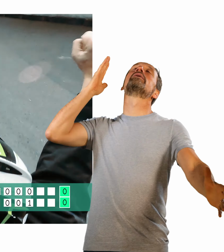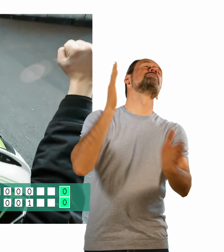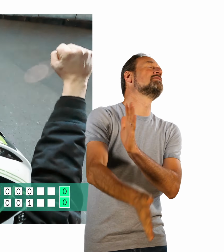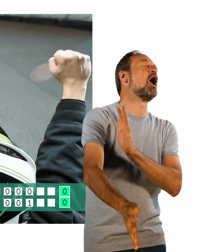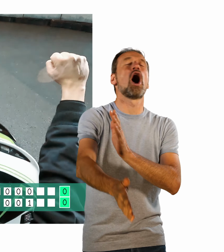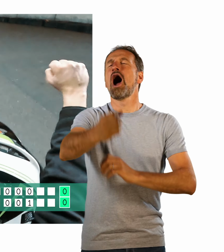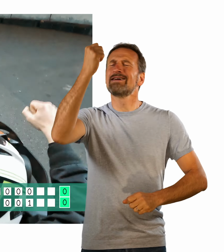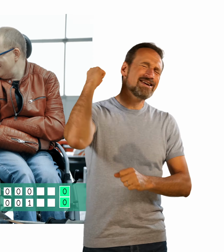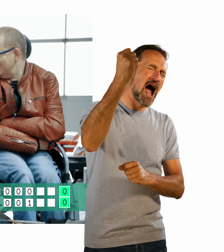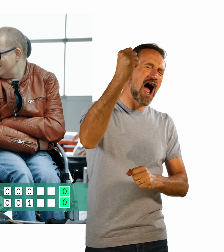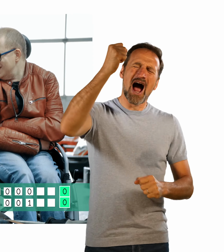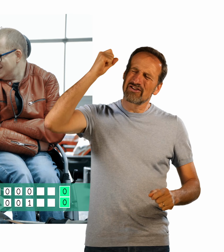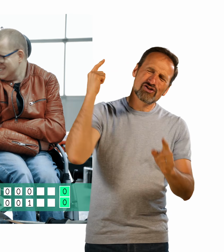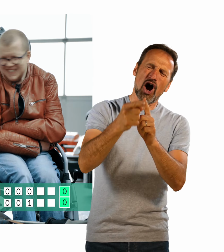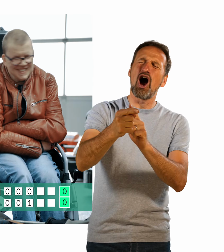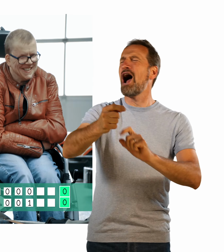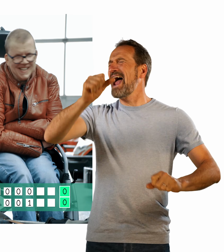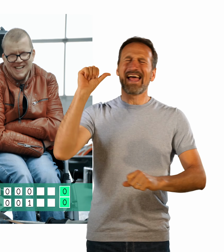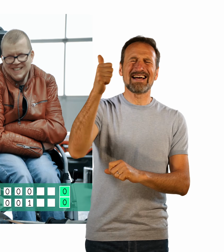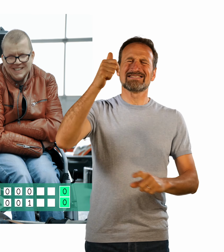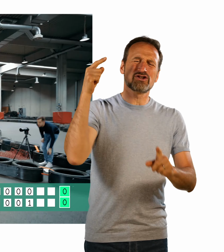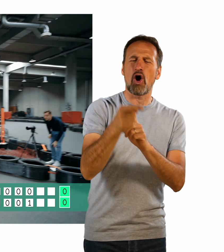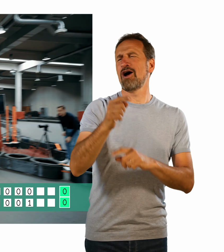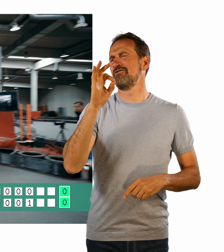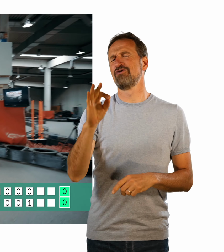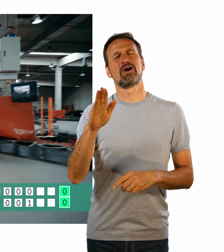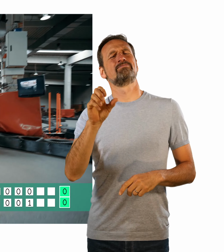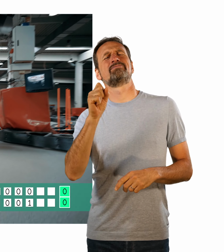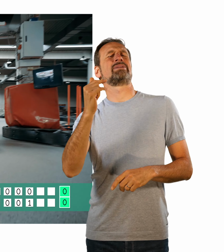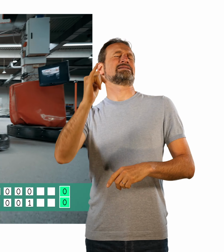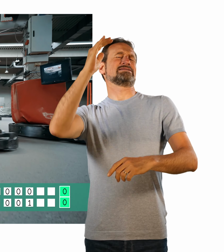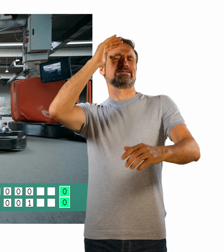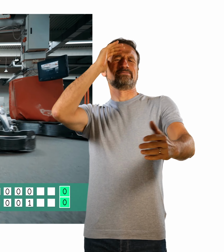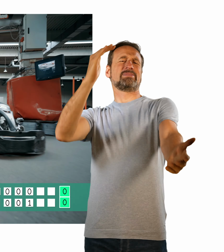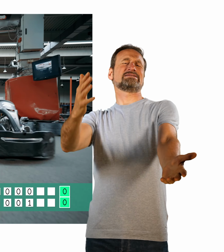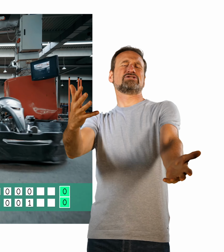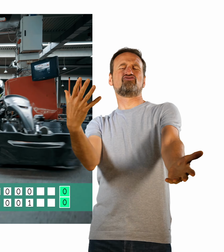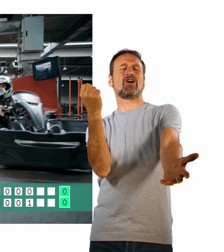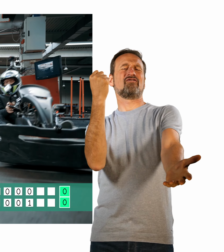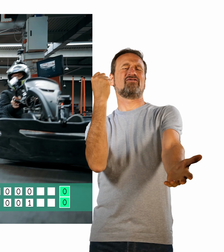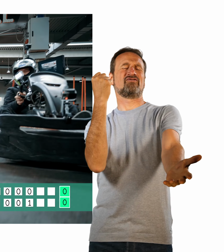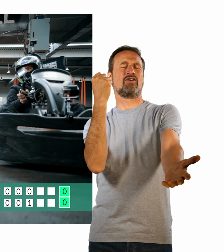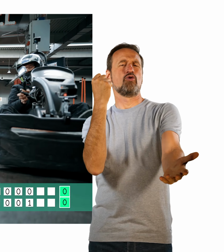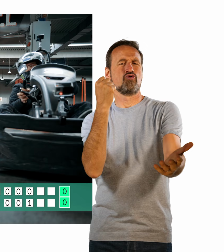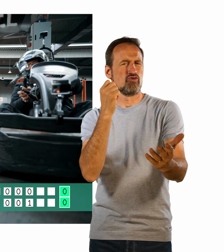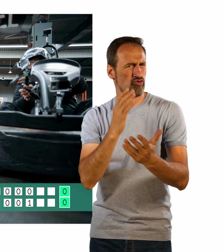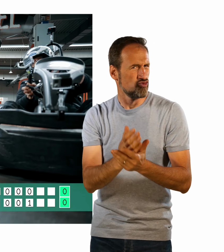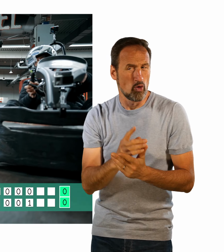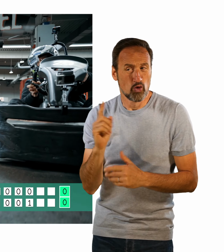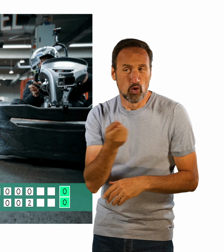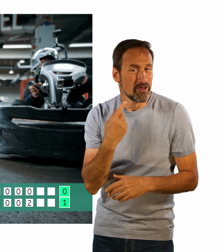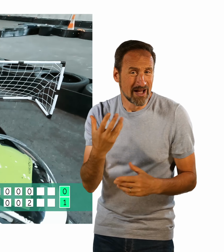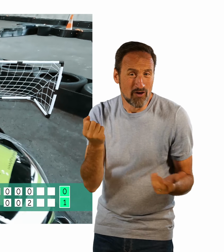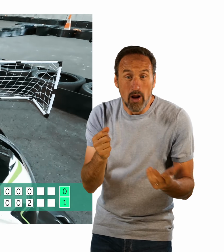der Ball. Und der Ball ist im Tor. Jawohl, das ist das erste Tor für Basti. Damit hat er eigentlich diese Runde schon gewonnen. Der letzte Ball.